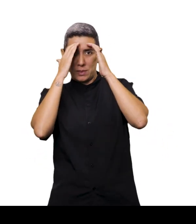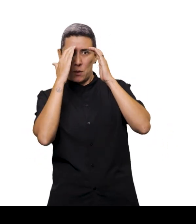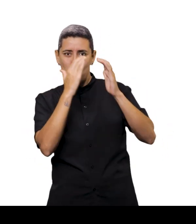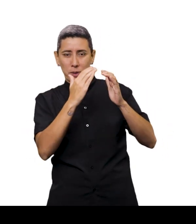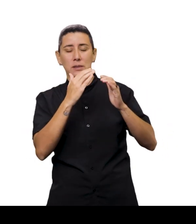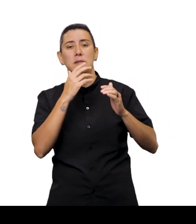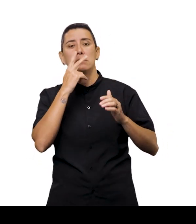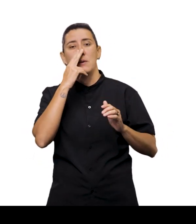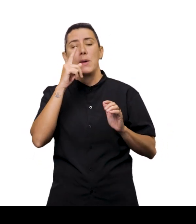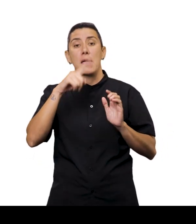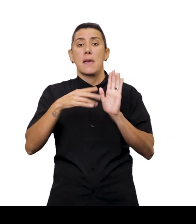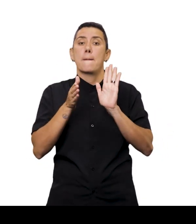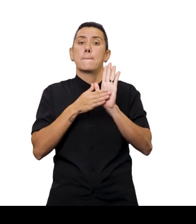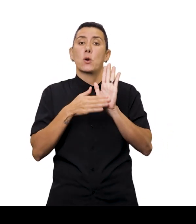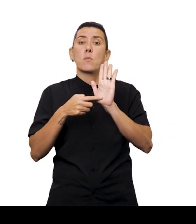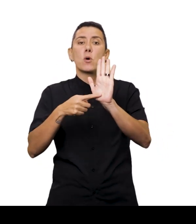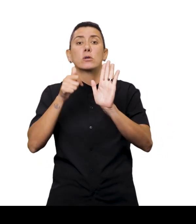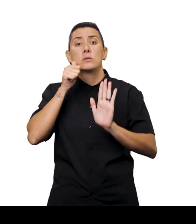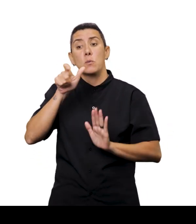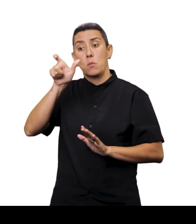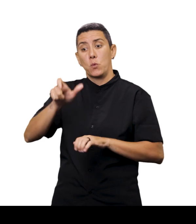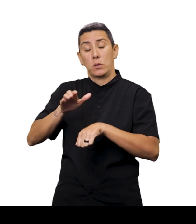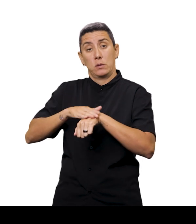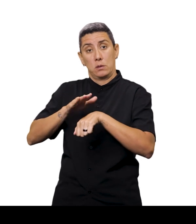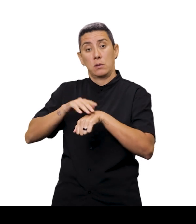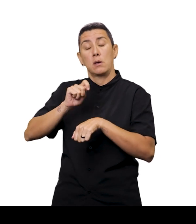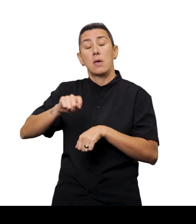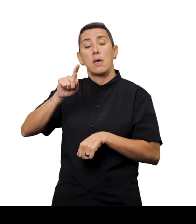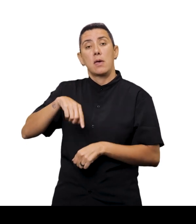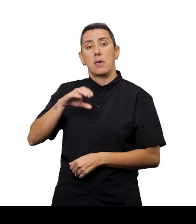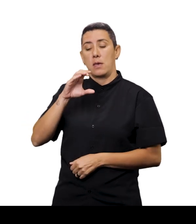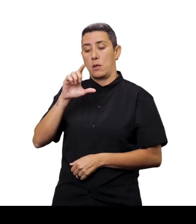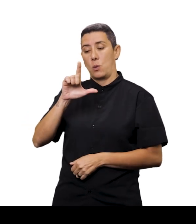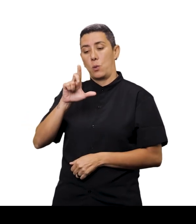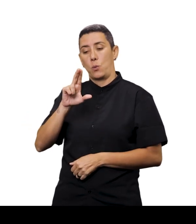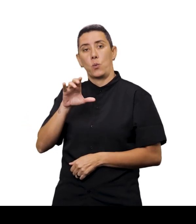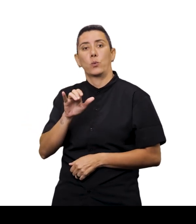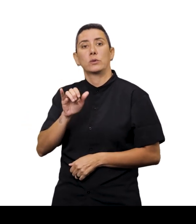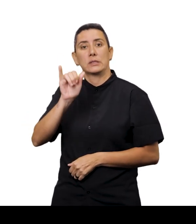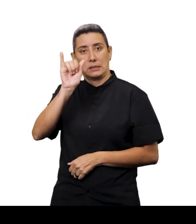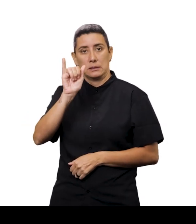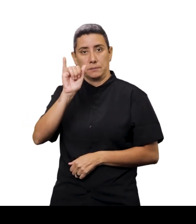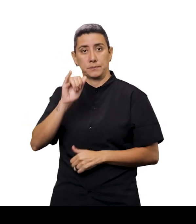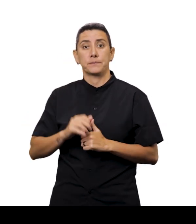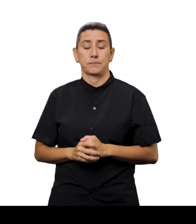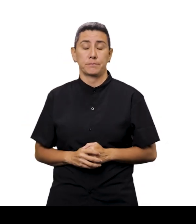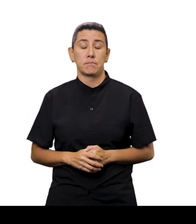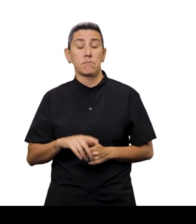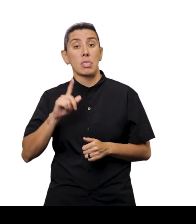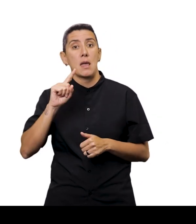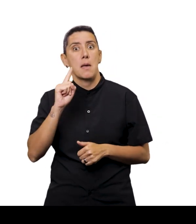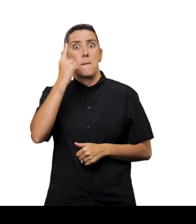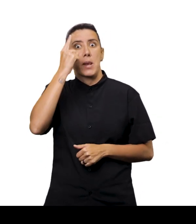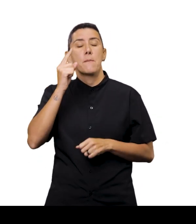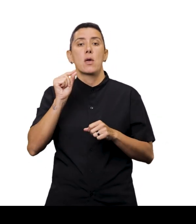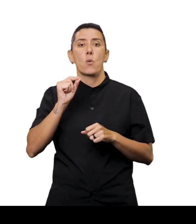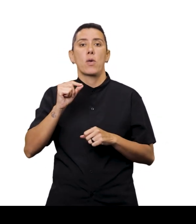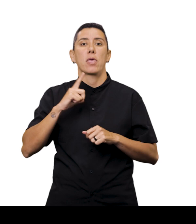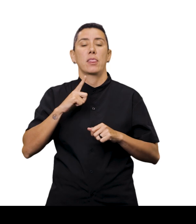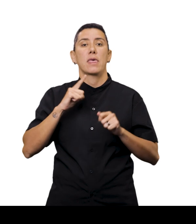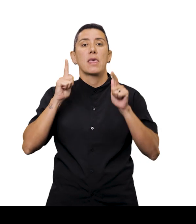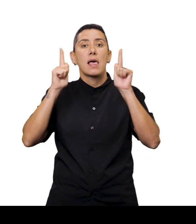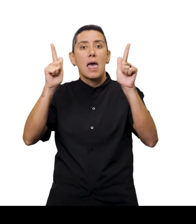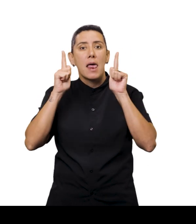que intitula o núcleo, foi proposta por Lucy Cavallero para a primeira greve internacional de mulheres.